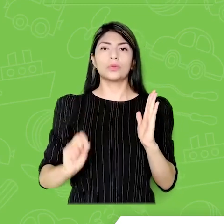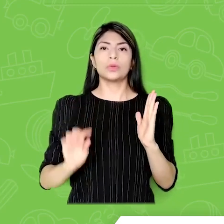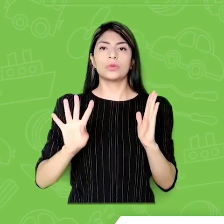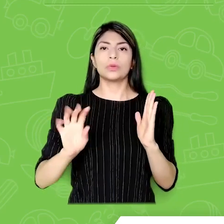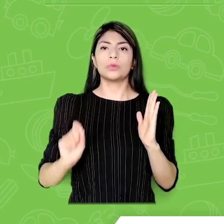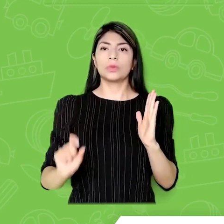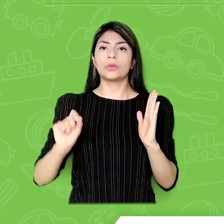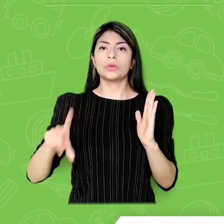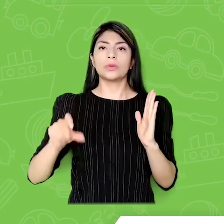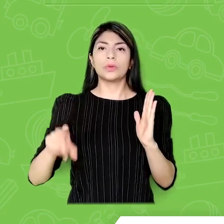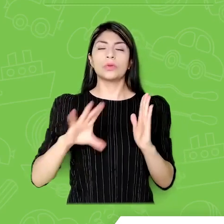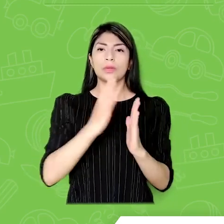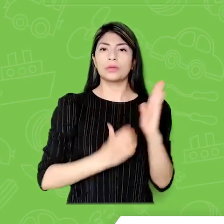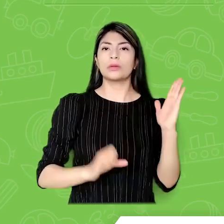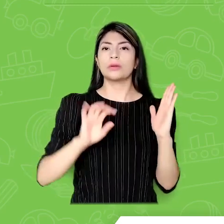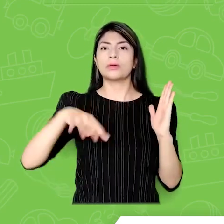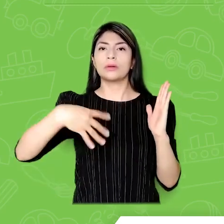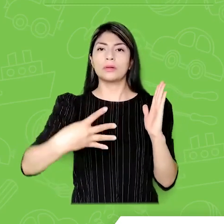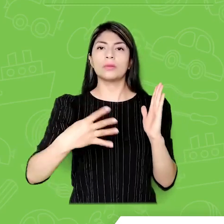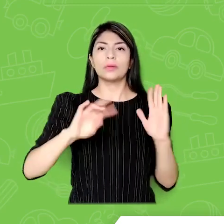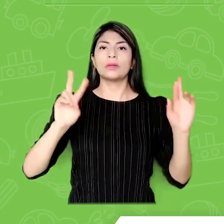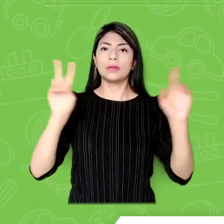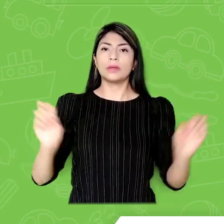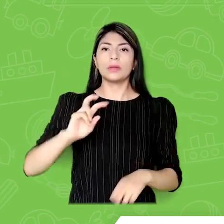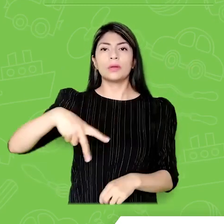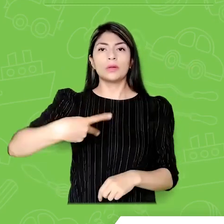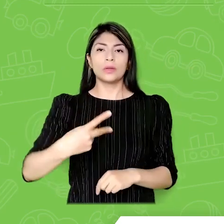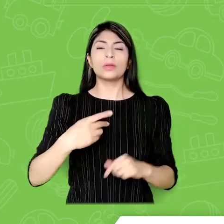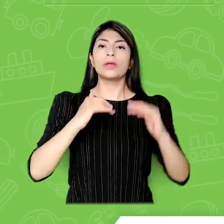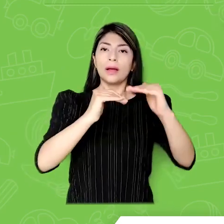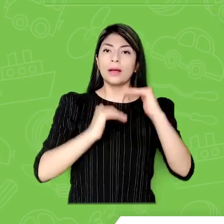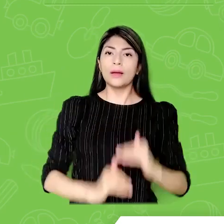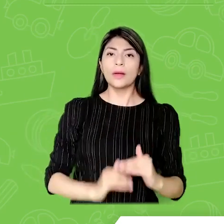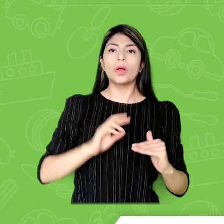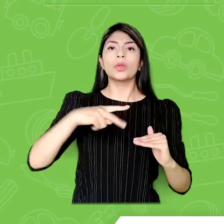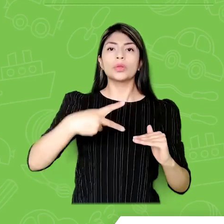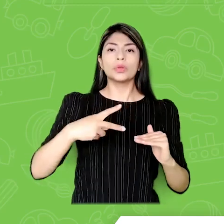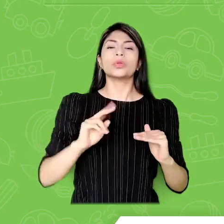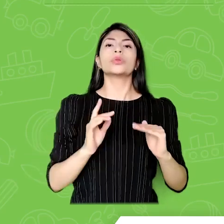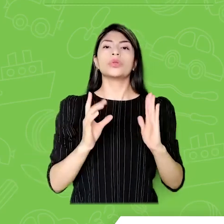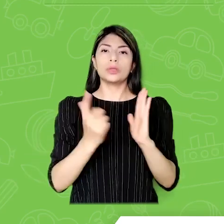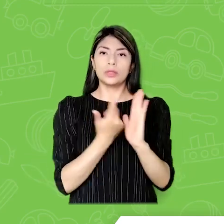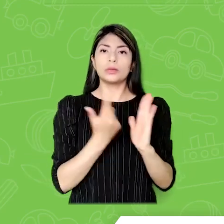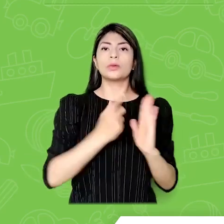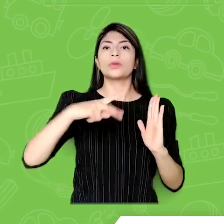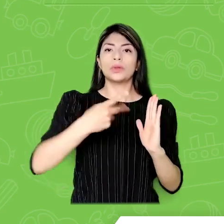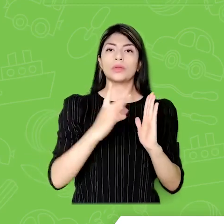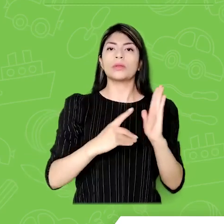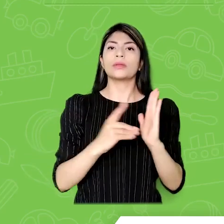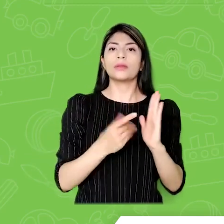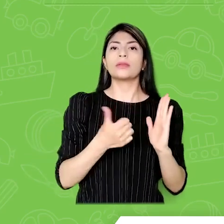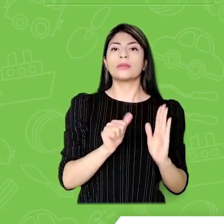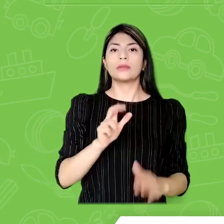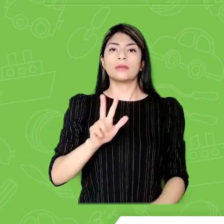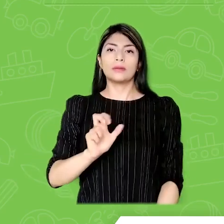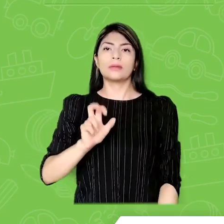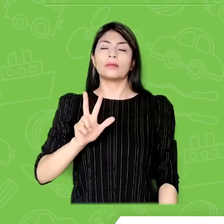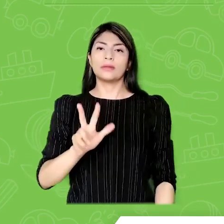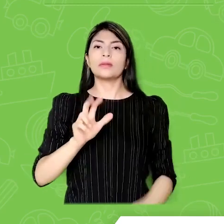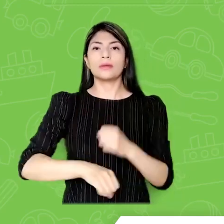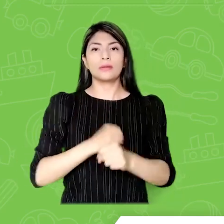2.2.2.4.11 al capítulo 4 del título 2 de la parte 2 del libro 2 del Decreto 1083 de 2015, dispone